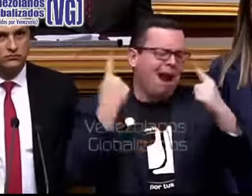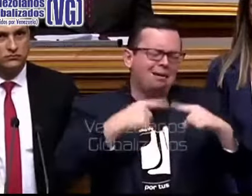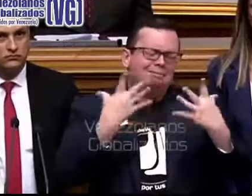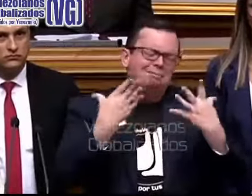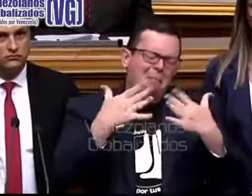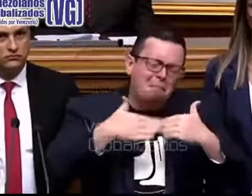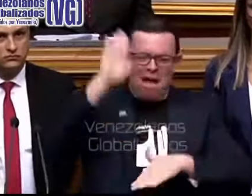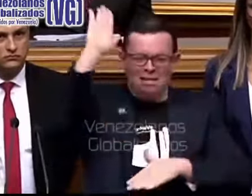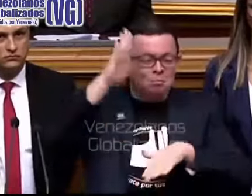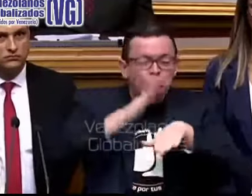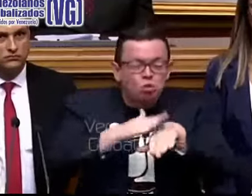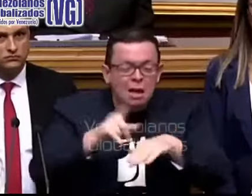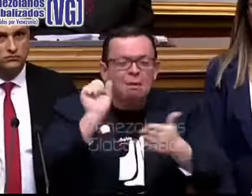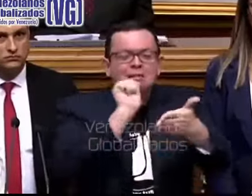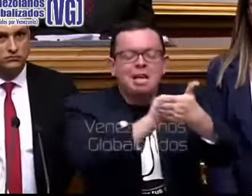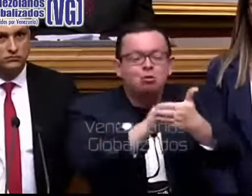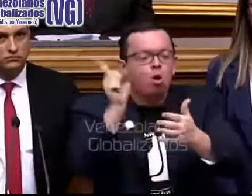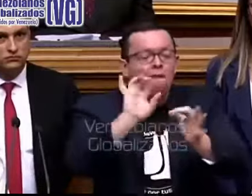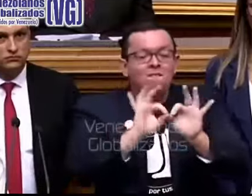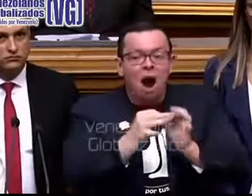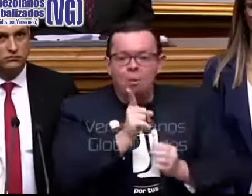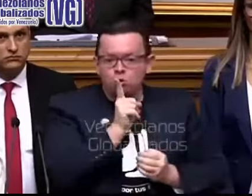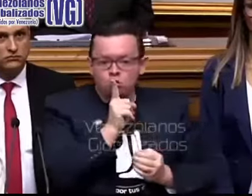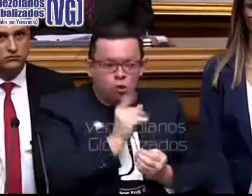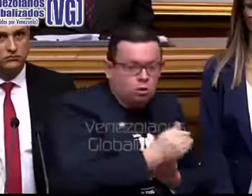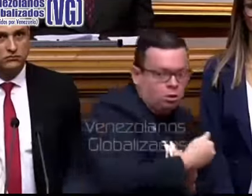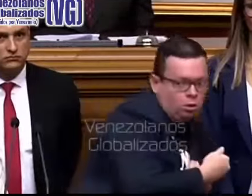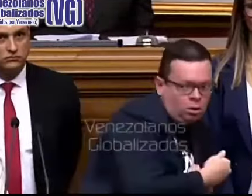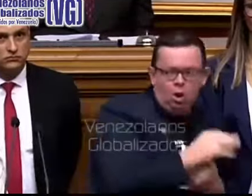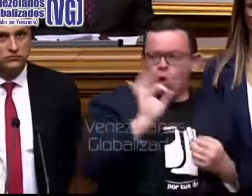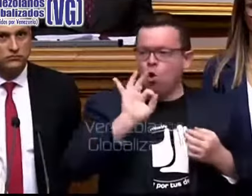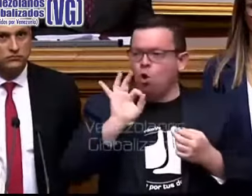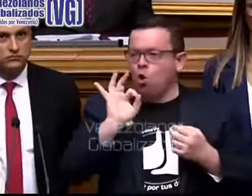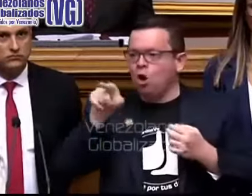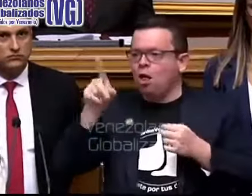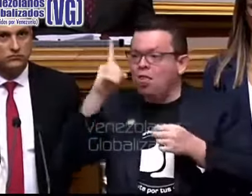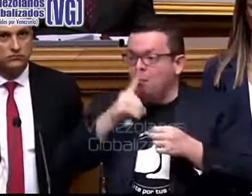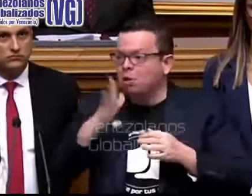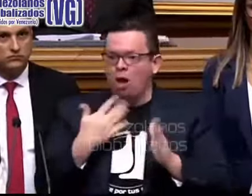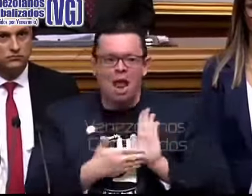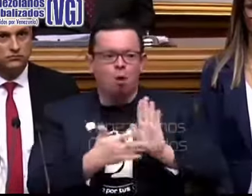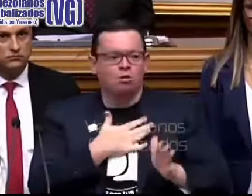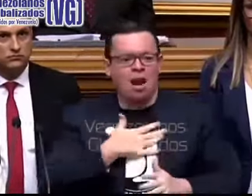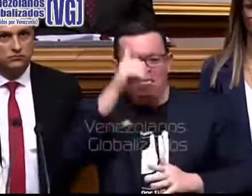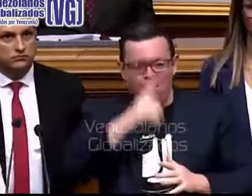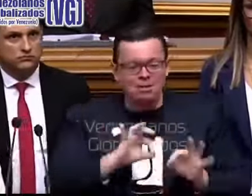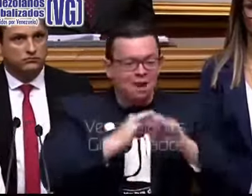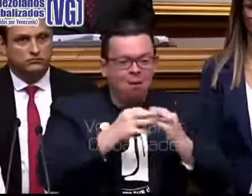Pero sabemos que estas cifras de 1.454.000 no son exactas, puesto que cuando se hizo el censo en el año 2011, muchas